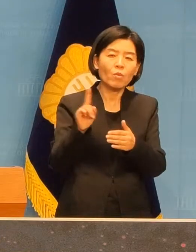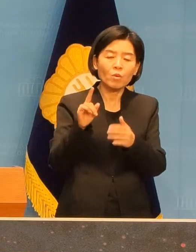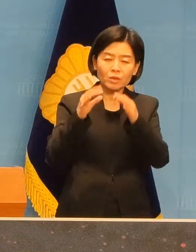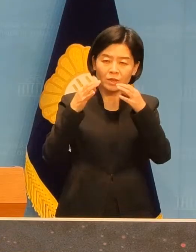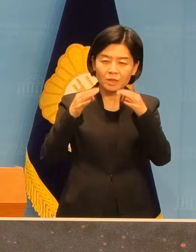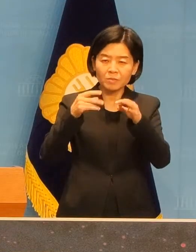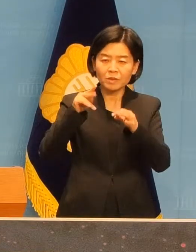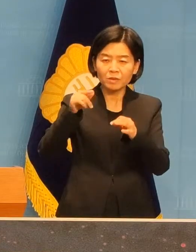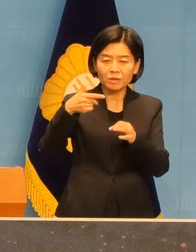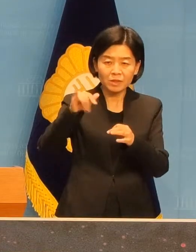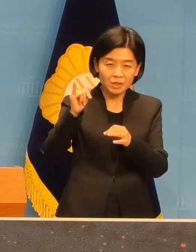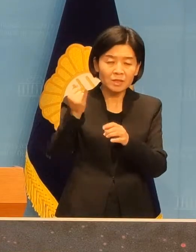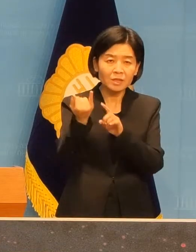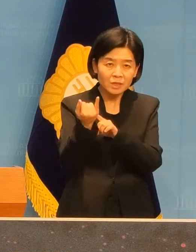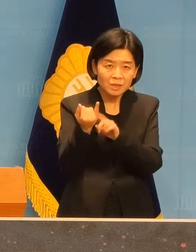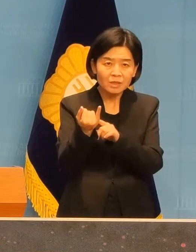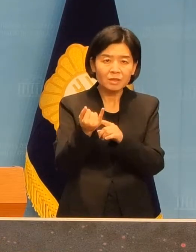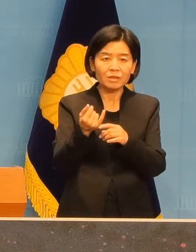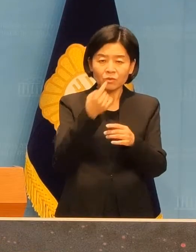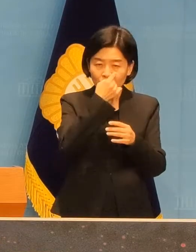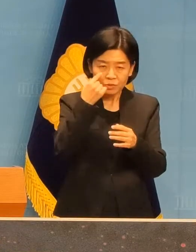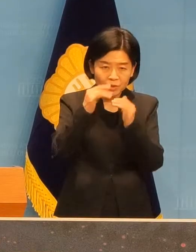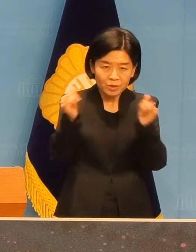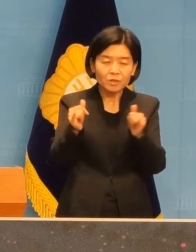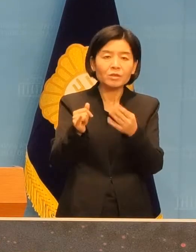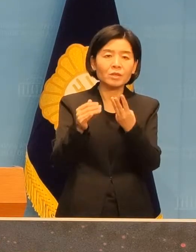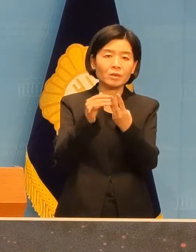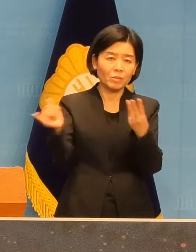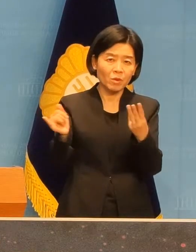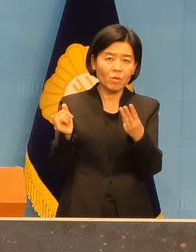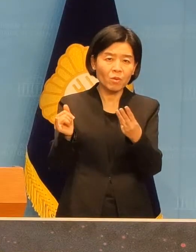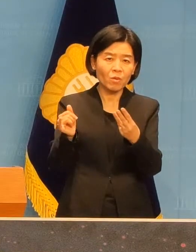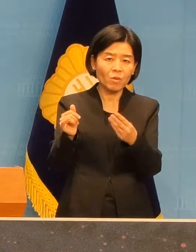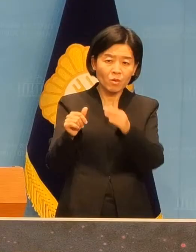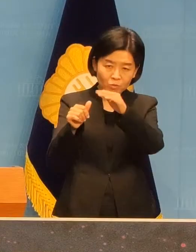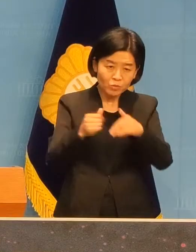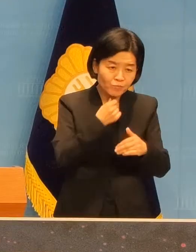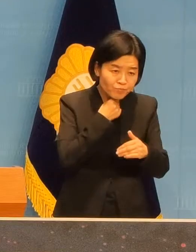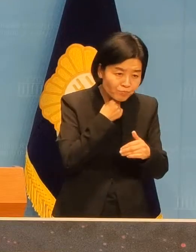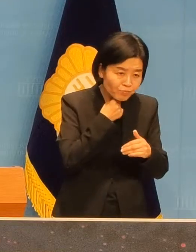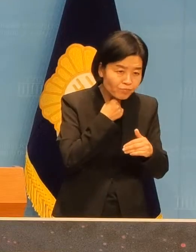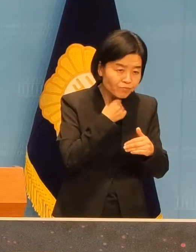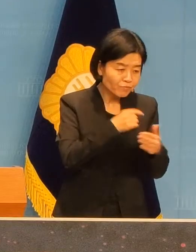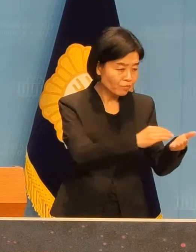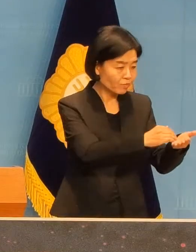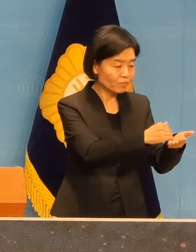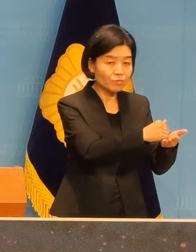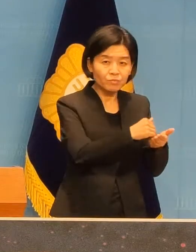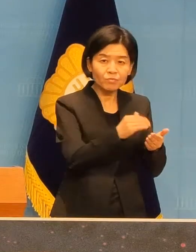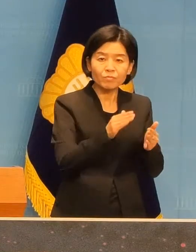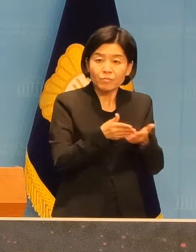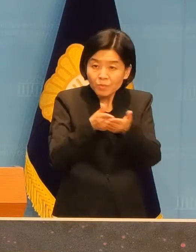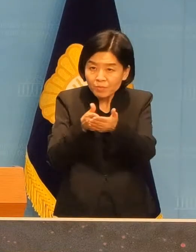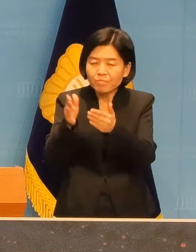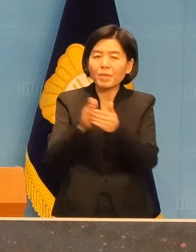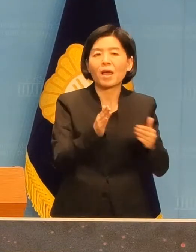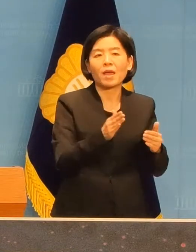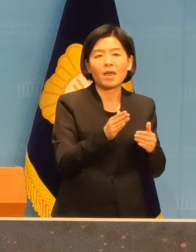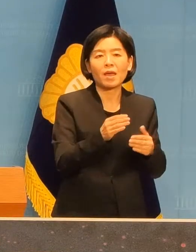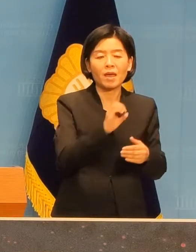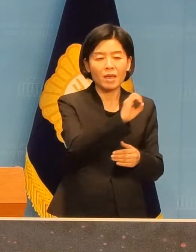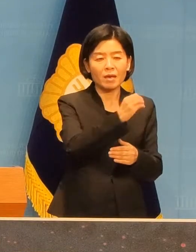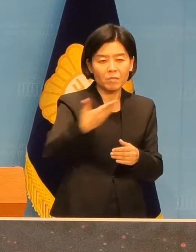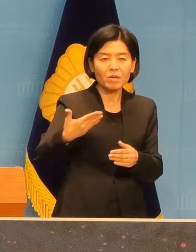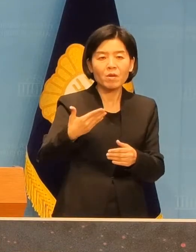비롯한 3명의 핵심 증인을 일방적으로 부결시키기도 했습니다. 양평 공무원